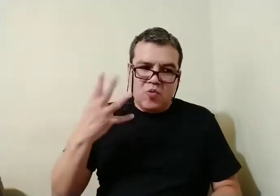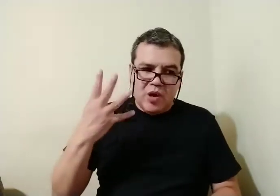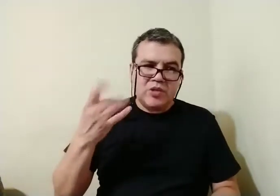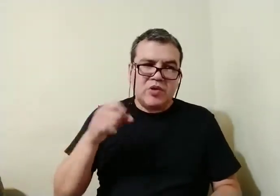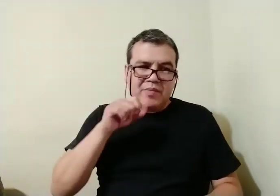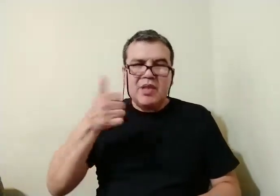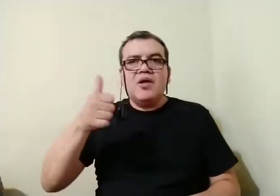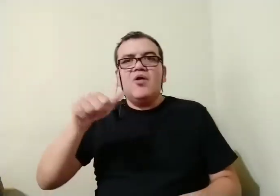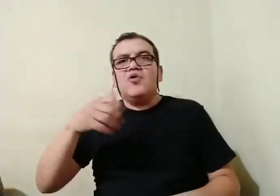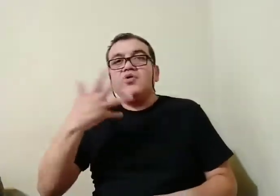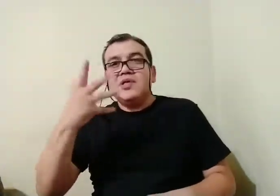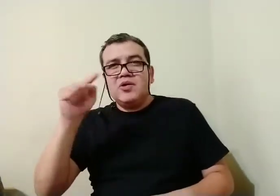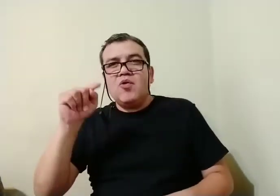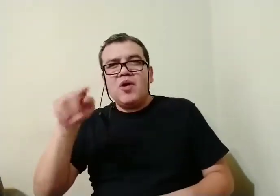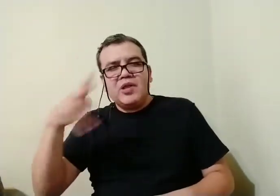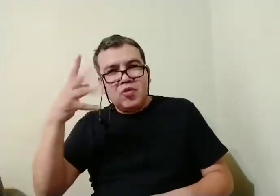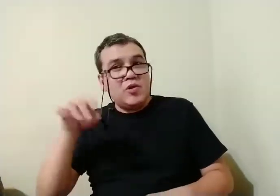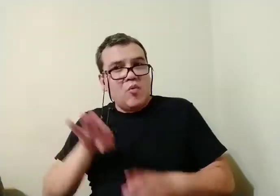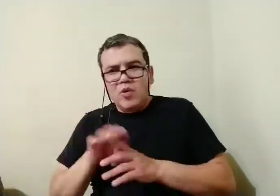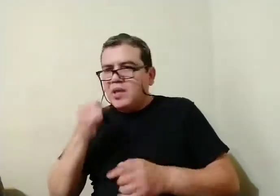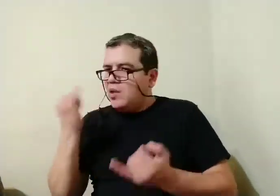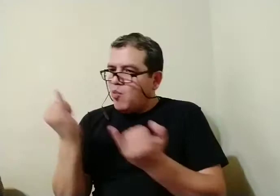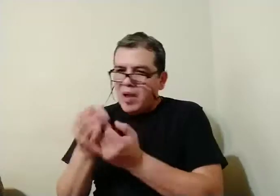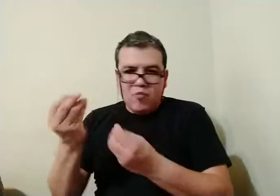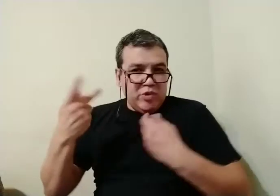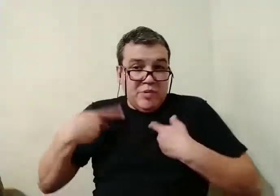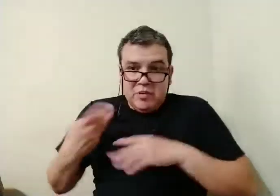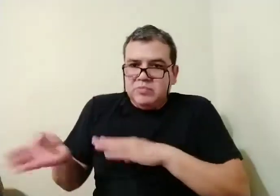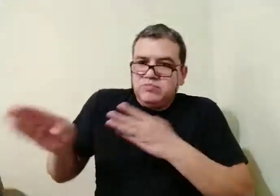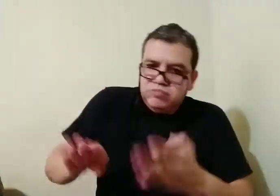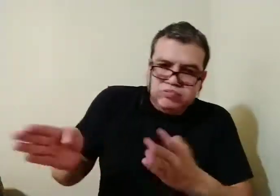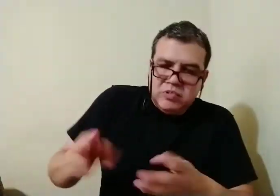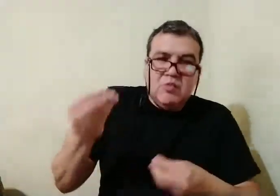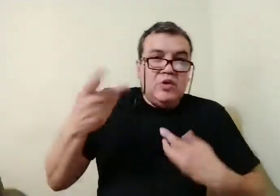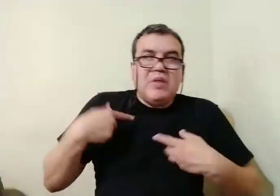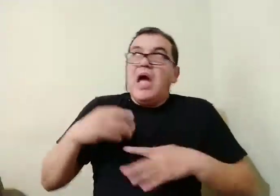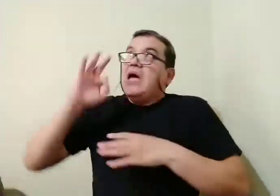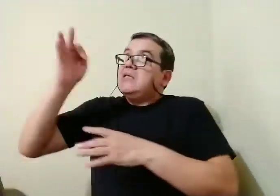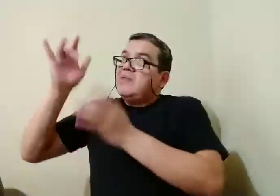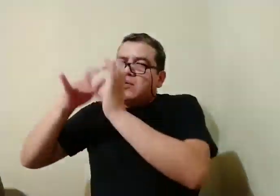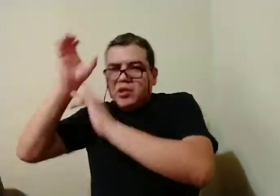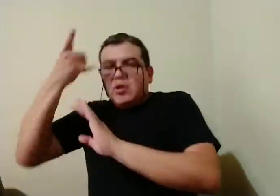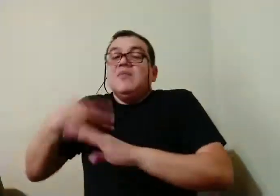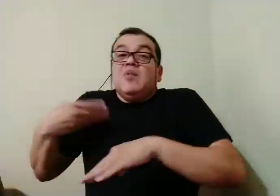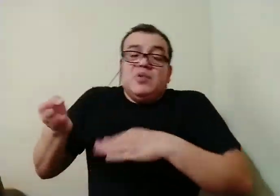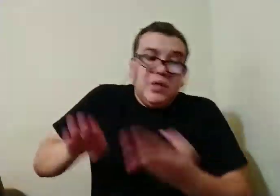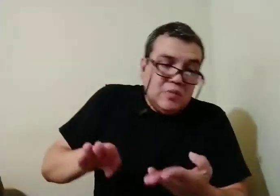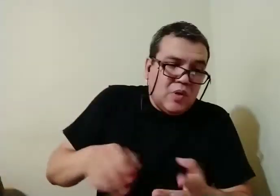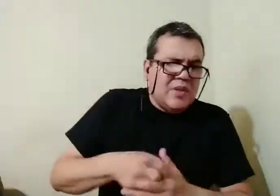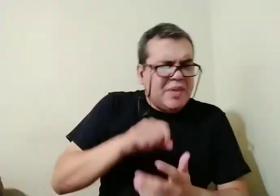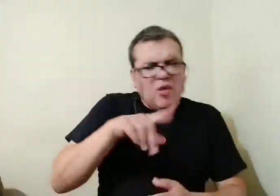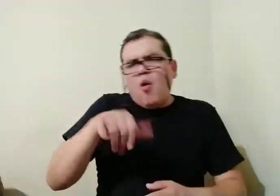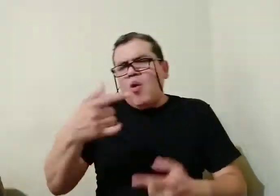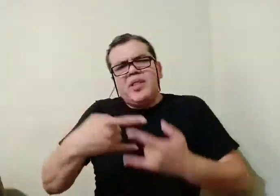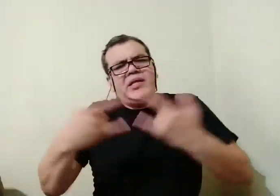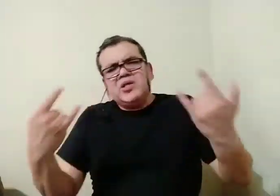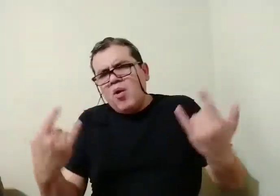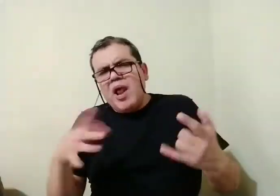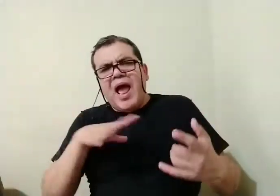un solo individuo como Lidia, el carcelero de Filipos, una esclava poseída por